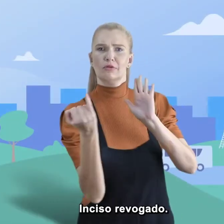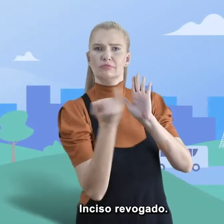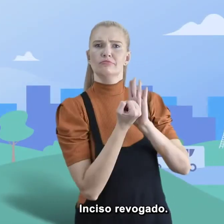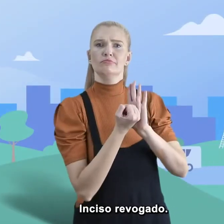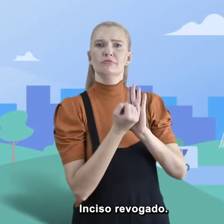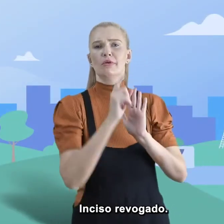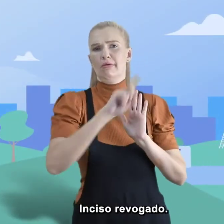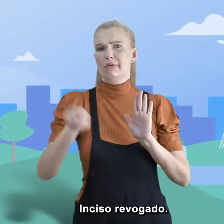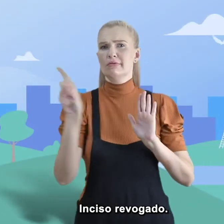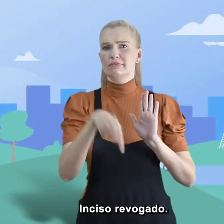Inciso revogado.